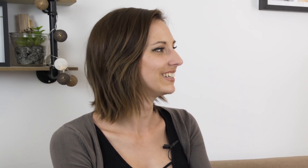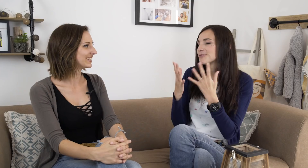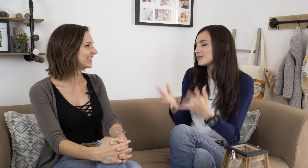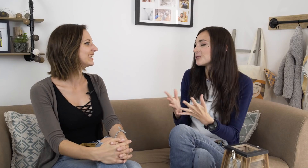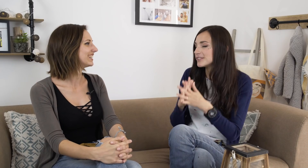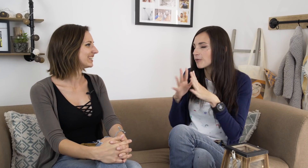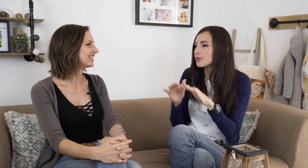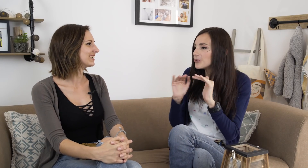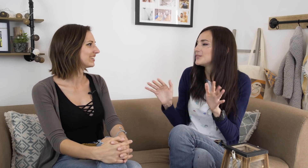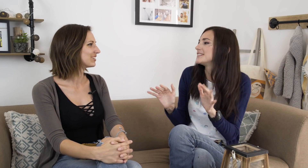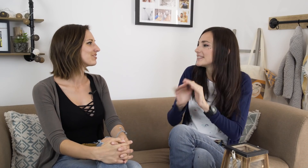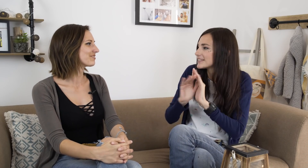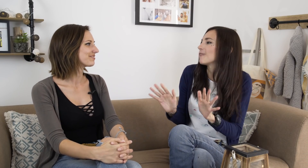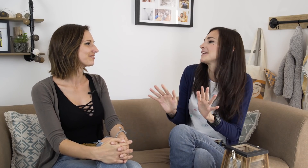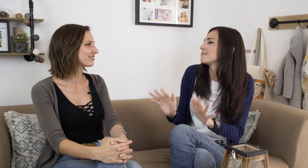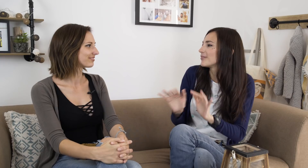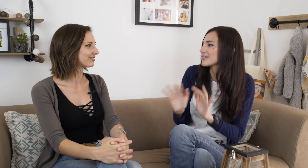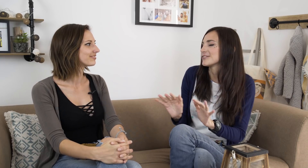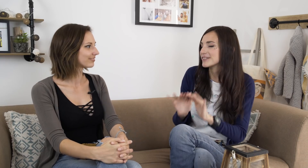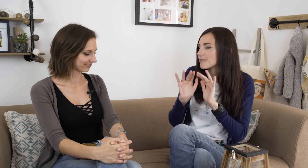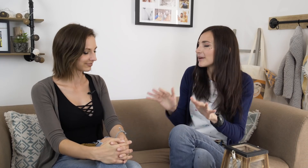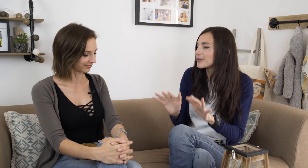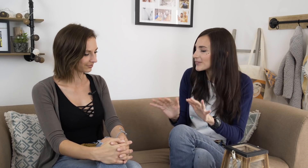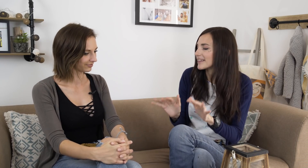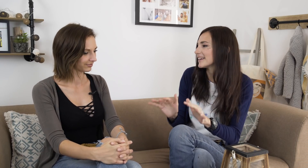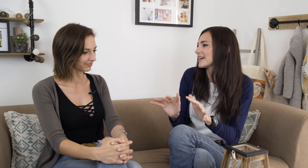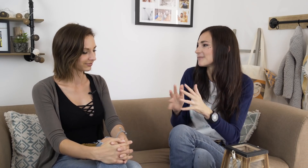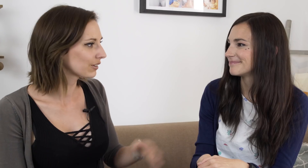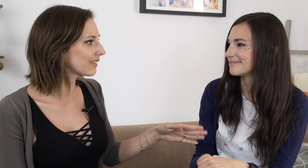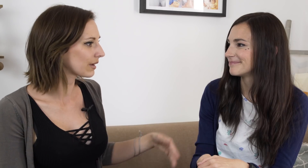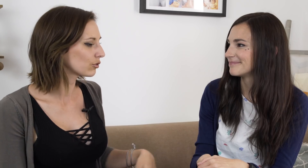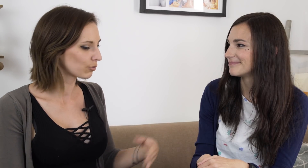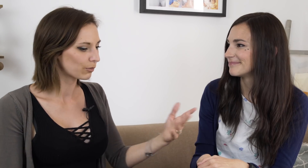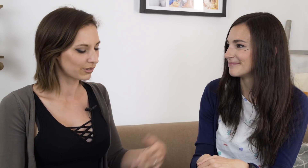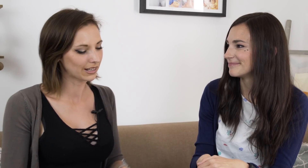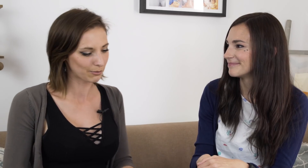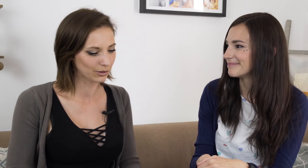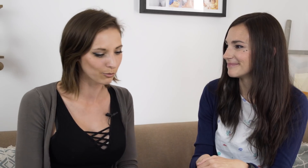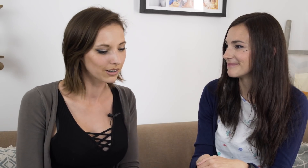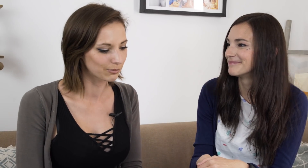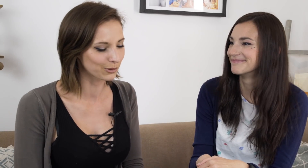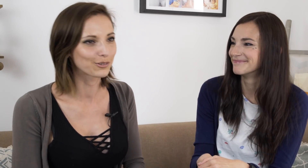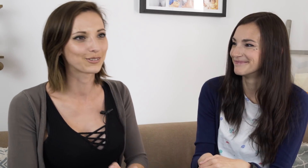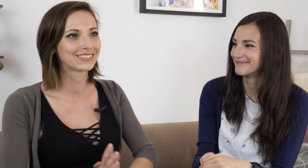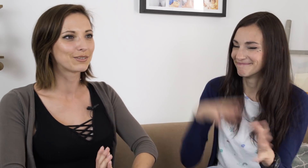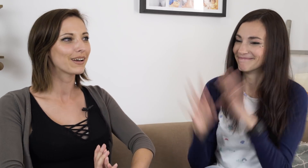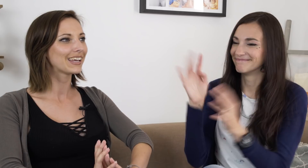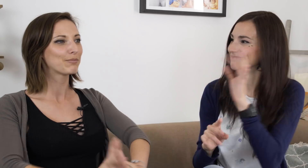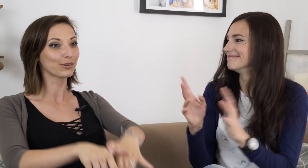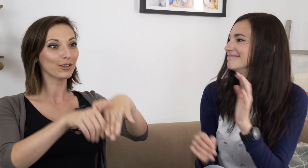donc aujourd'hui, on peut utiliser tranquillement, sachant qu'il n'y a pas de retard derrière. En tout cas, ça me rassure, tu parles plus avec les mains que moi. Donc je ne signe pas. Et pourtant,